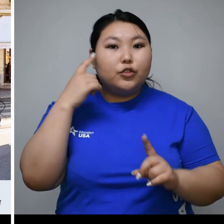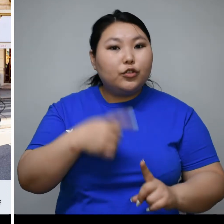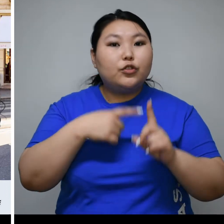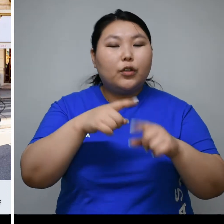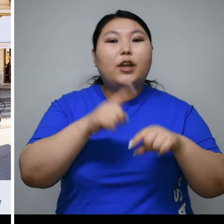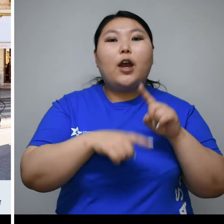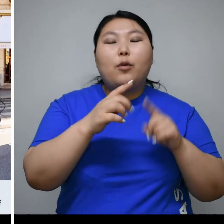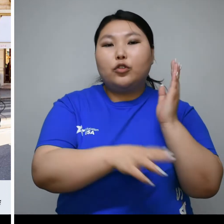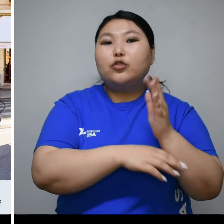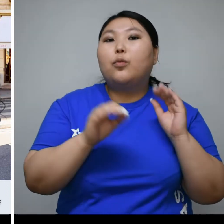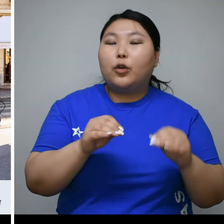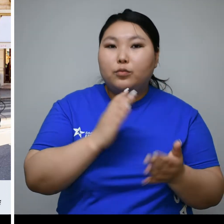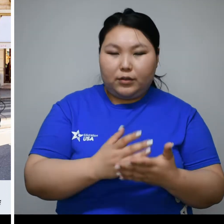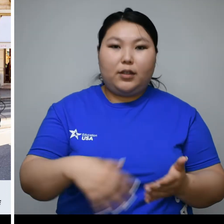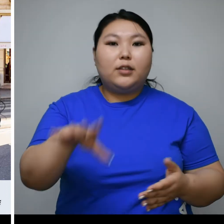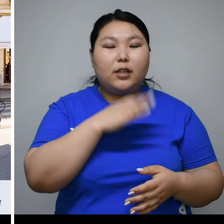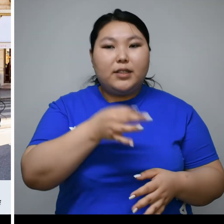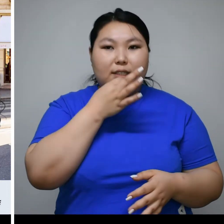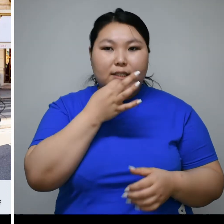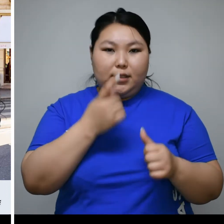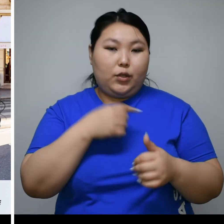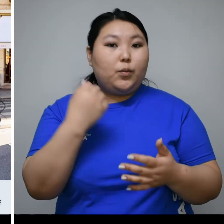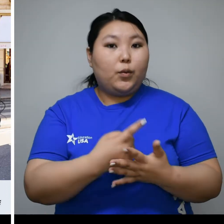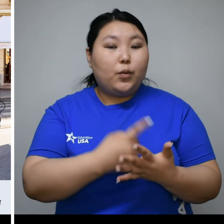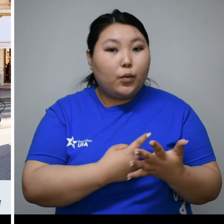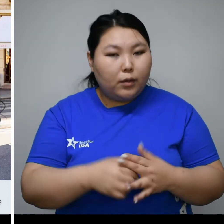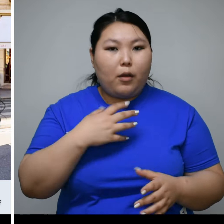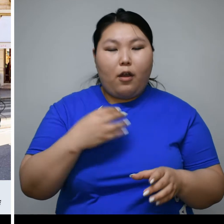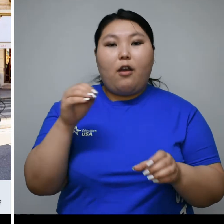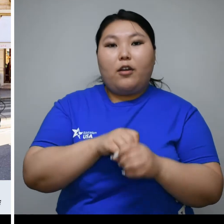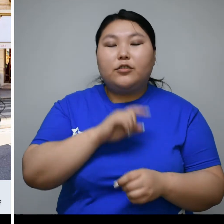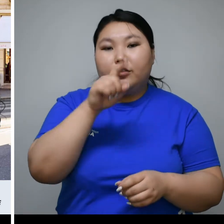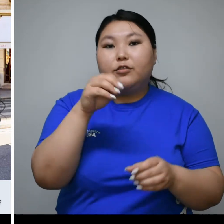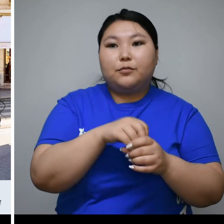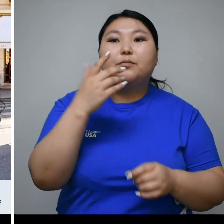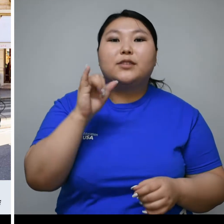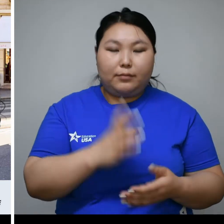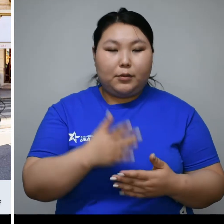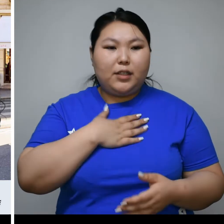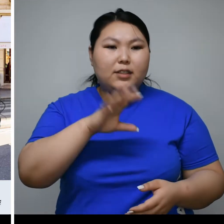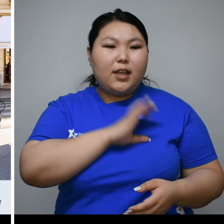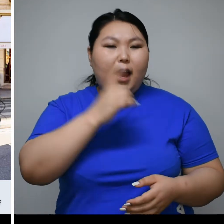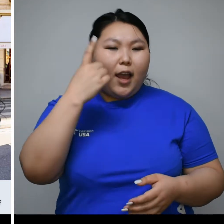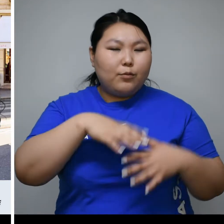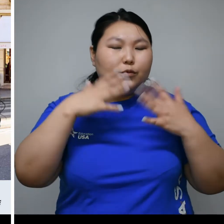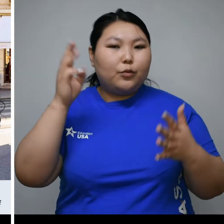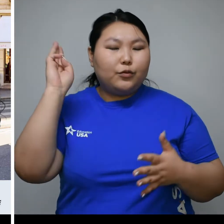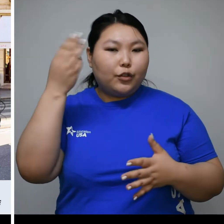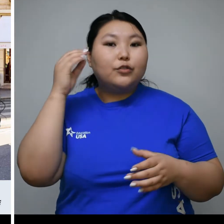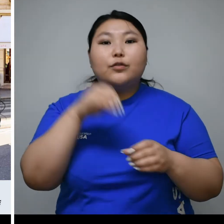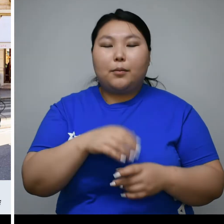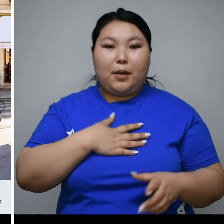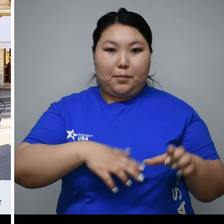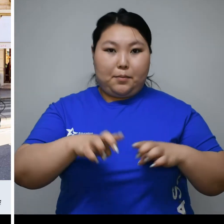ямар өдрлөг болж гээ, яг тэднэрүүдэд эртхэн бүртгүүлээд тэгээд очиж оролцдог байсан. Миний хамгийн сэтгэл тат үлдсэн нь